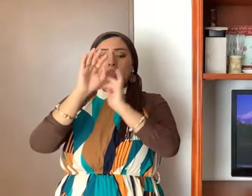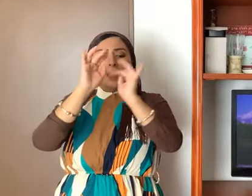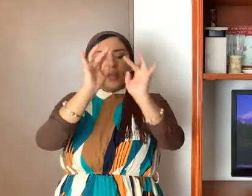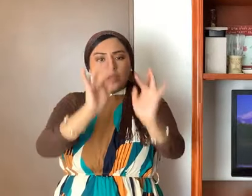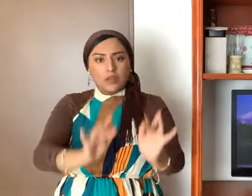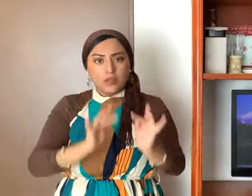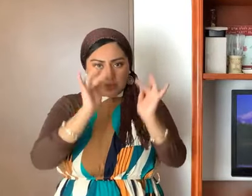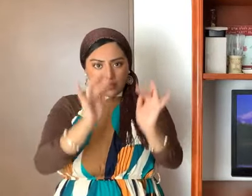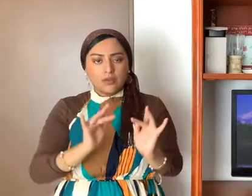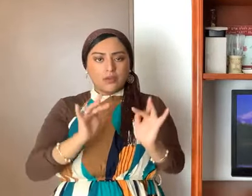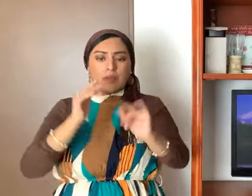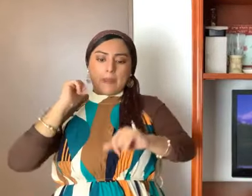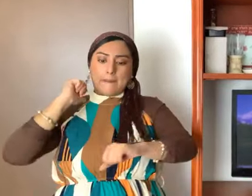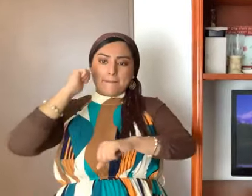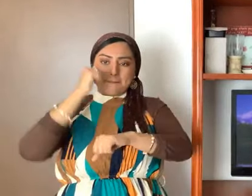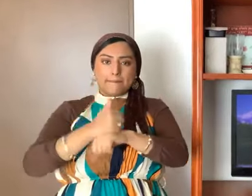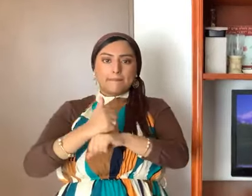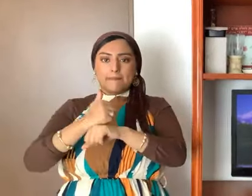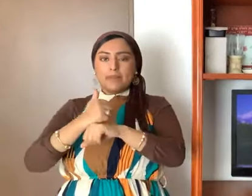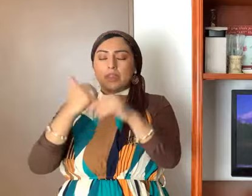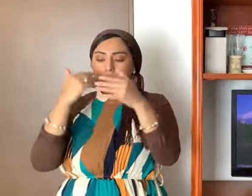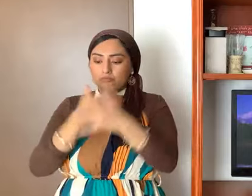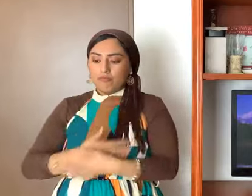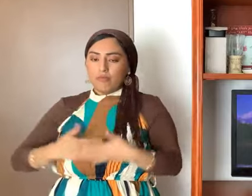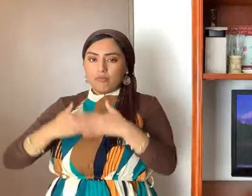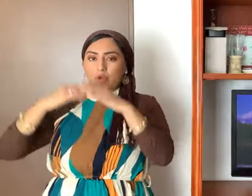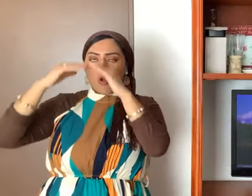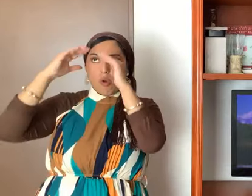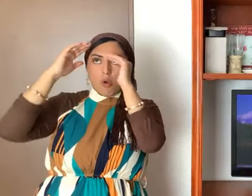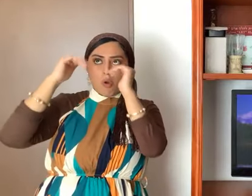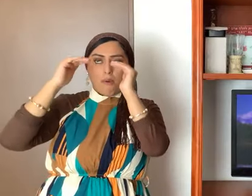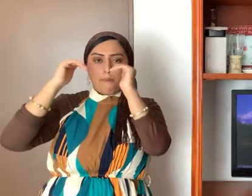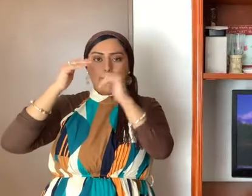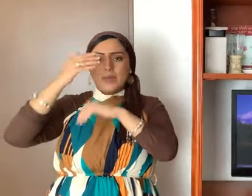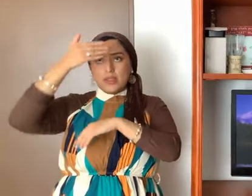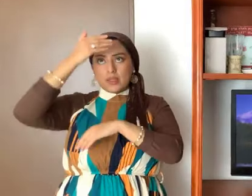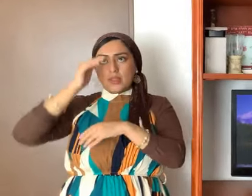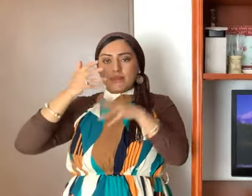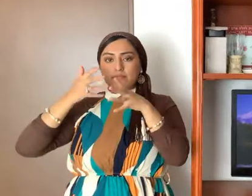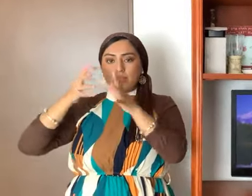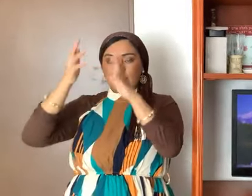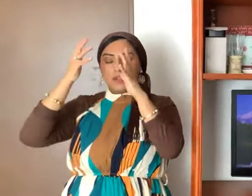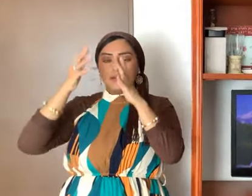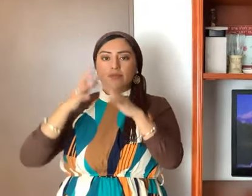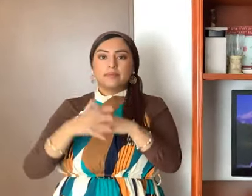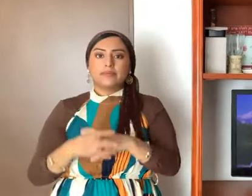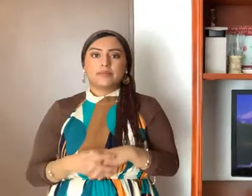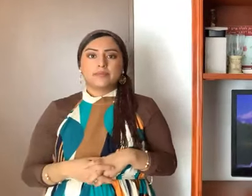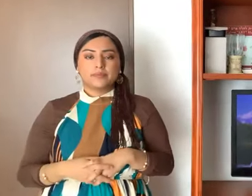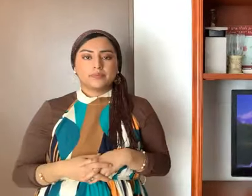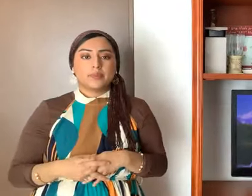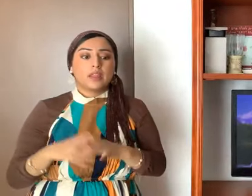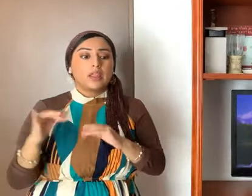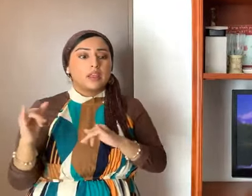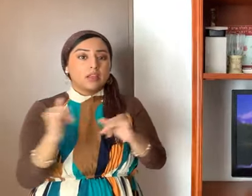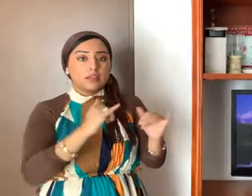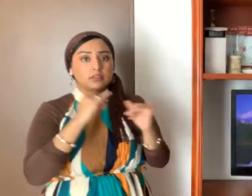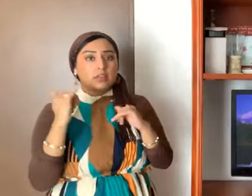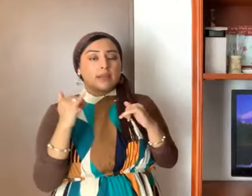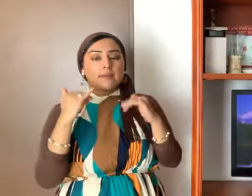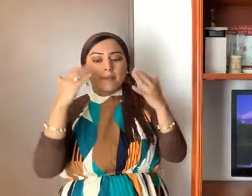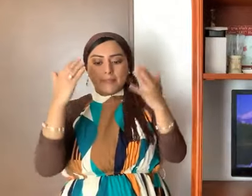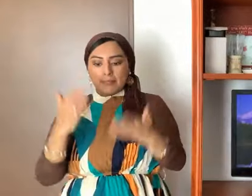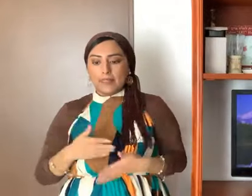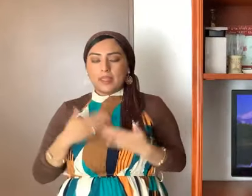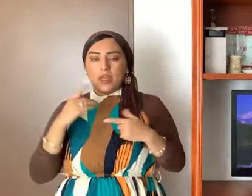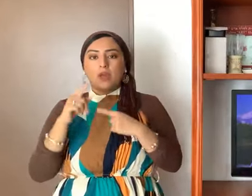cual estamos firmes y nos gloriamos en la esperanza de la gloria de Elohim. Y no solo esto, sino que también nos gloriamos en